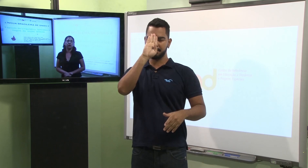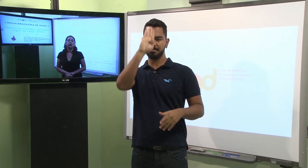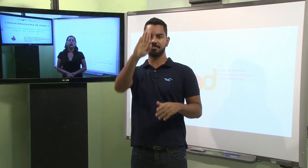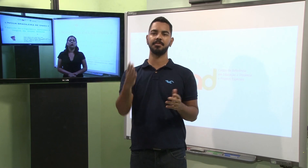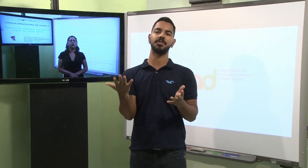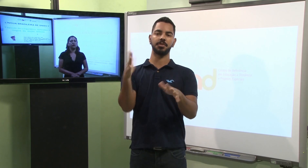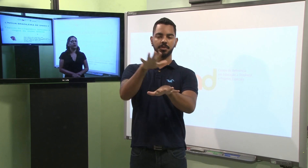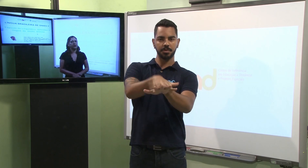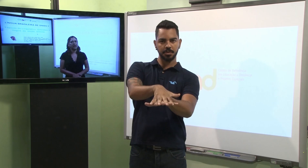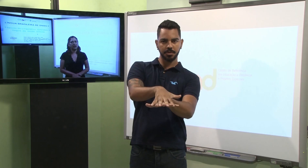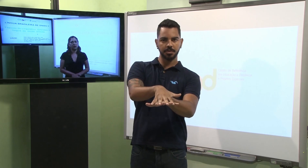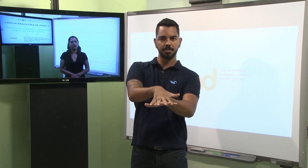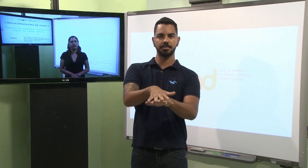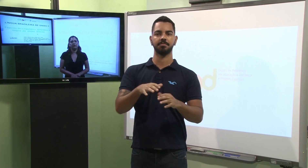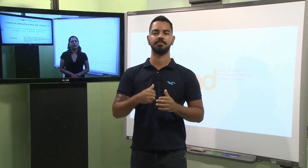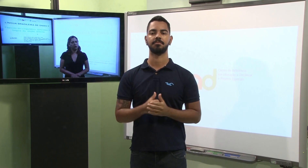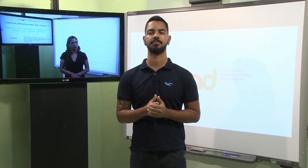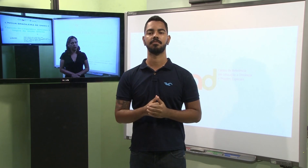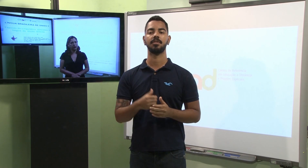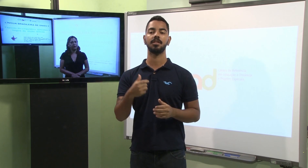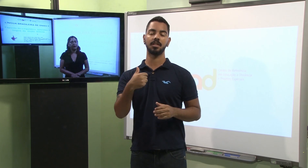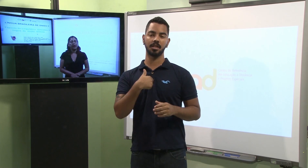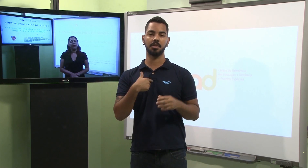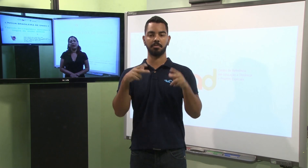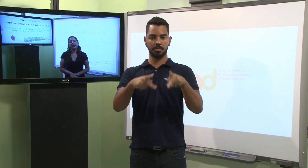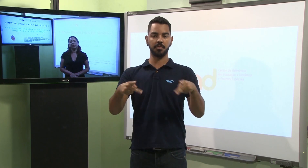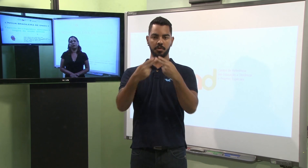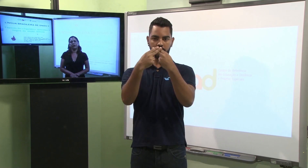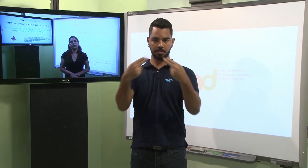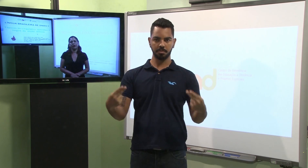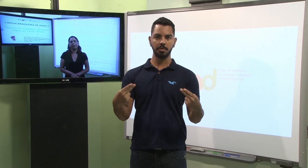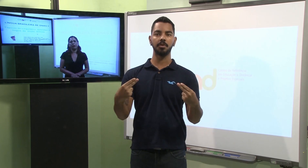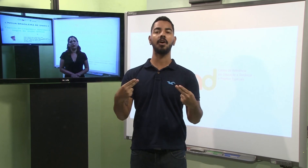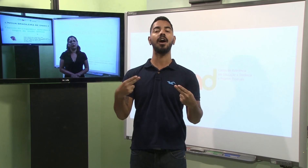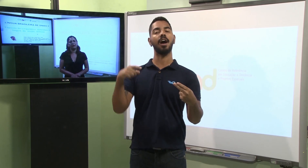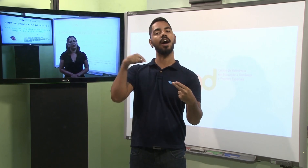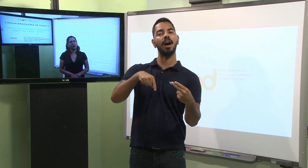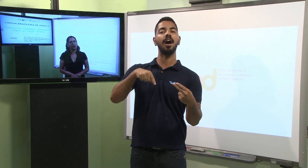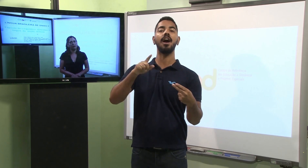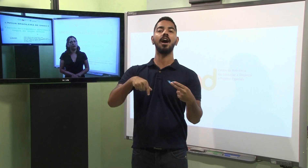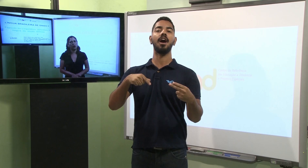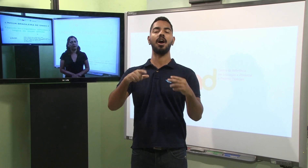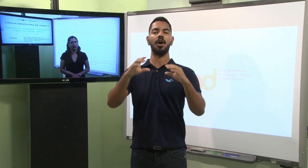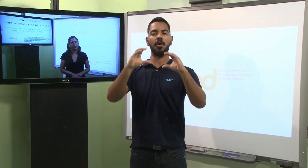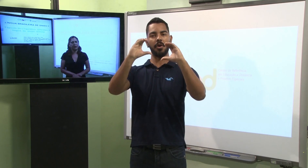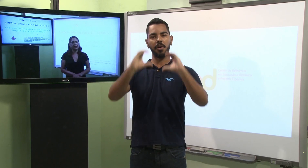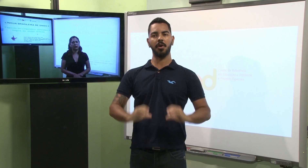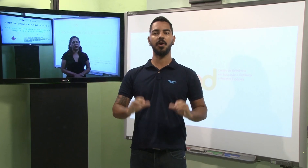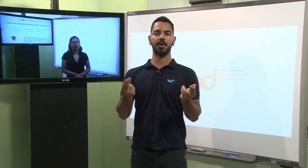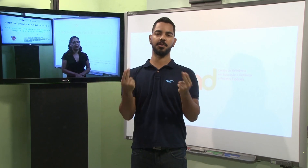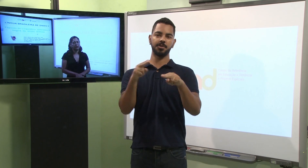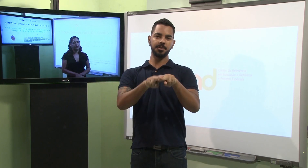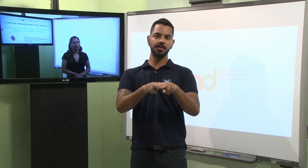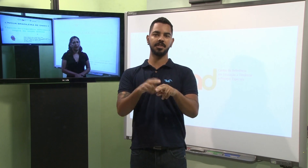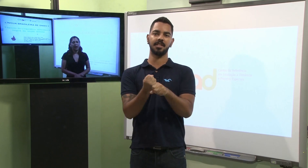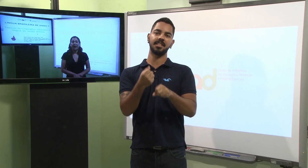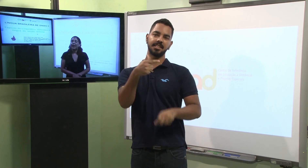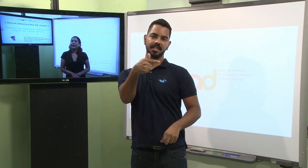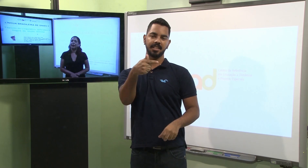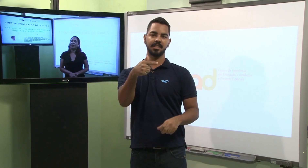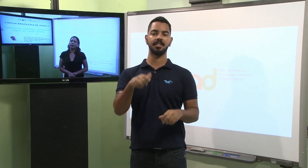7 anos o Núcleo Sociedade Inclusiva, o NUSE, e ainda professora da pós-graduação de Libras com ênfase em interpretação e